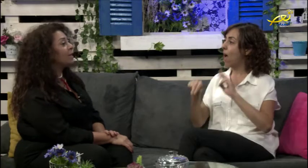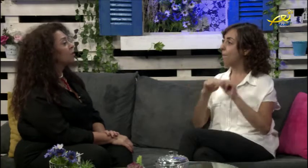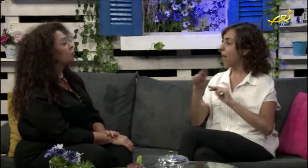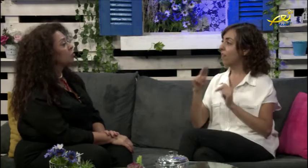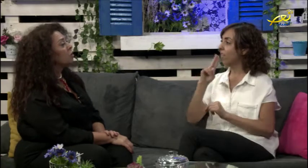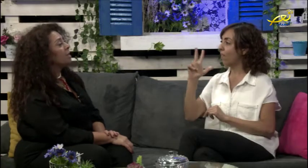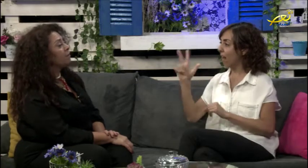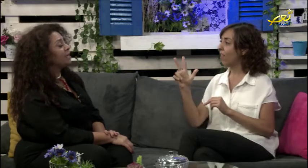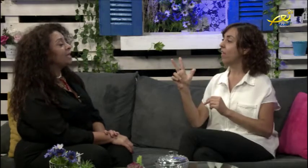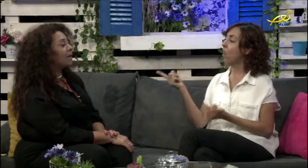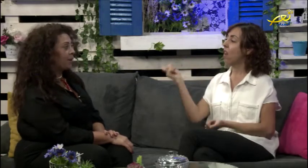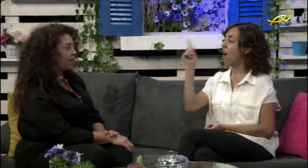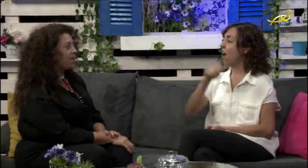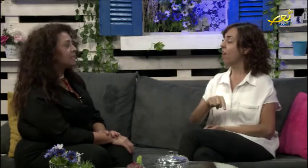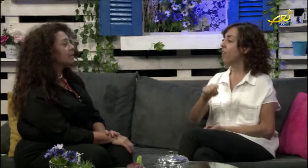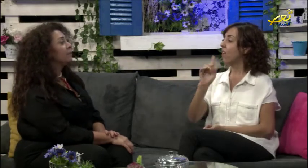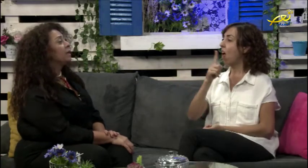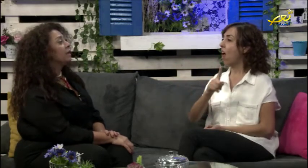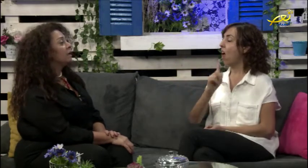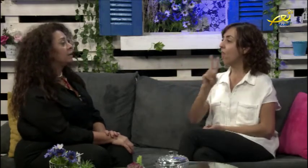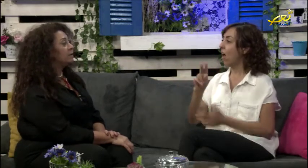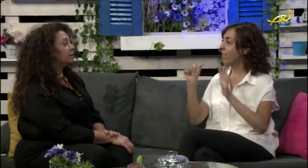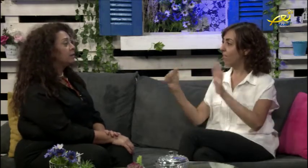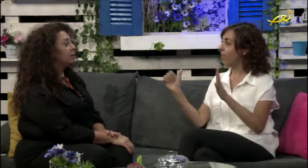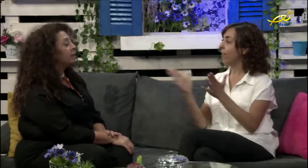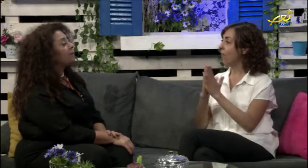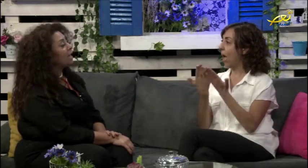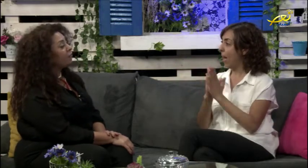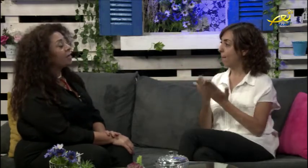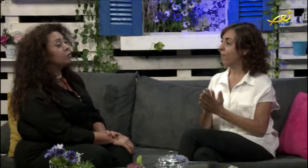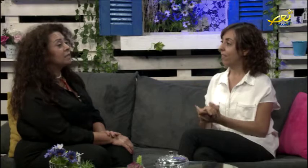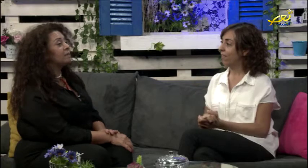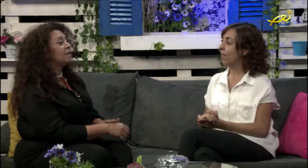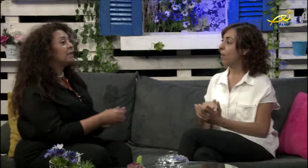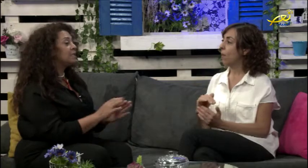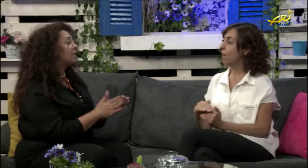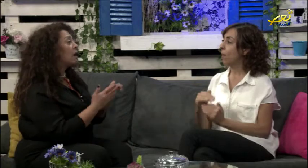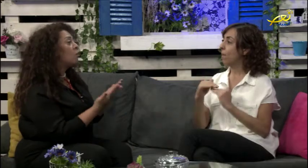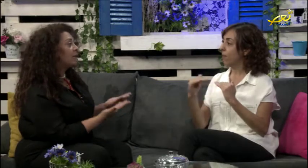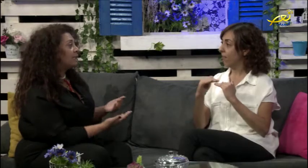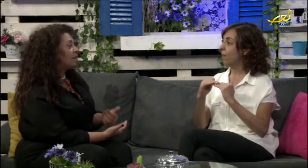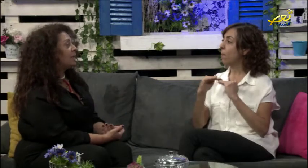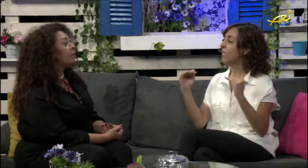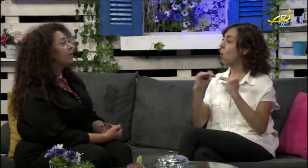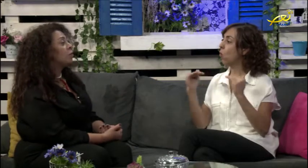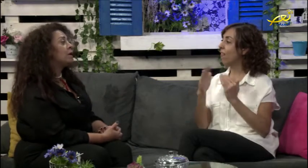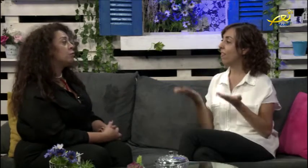بلشوا بأبحاث. بال 2006 نزل أول كتاب هو